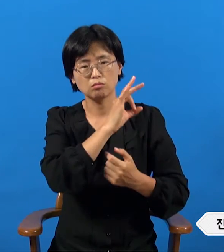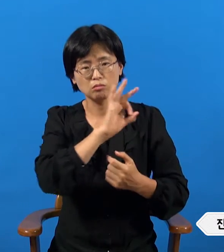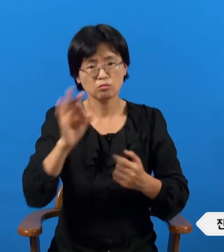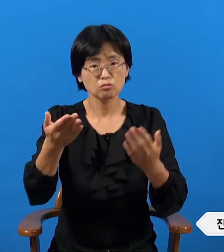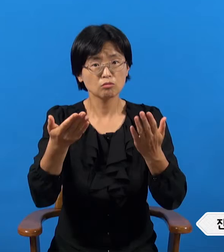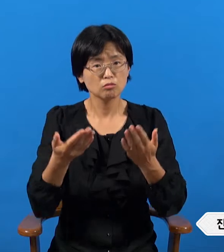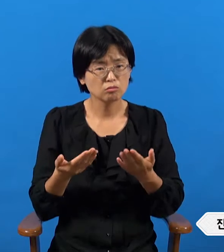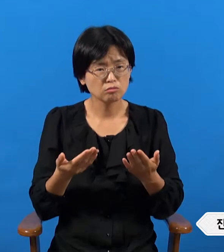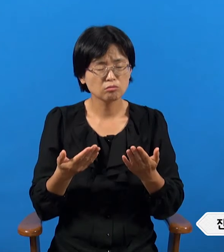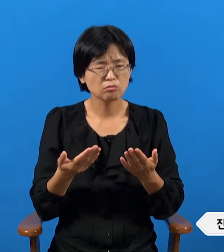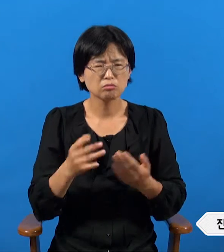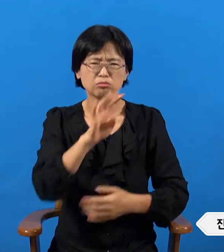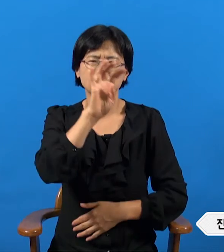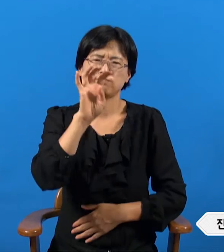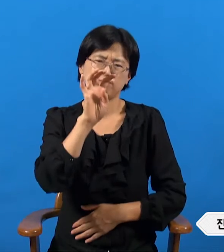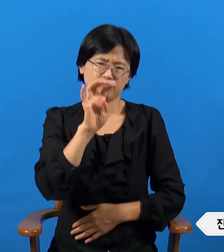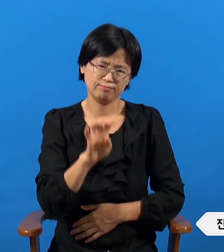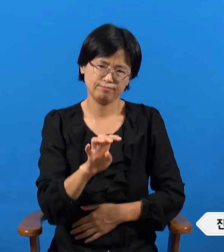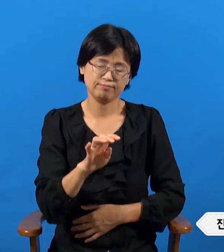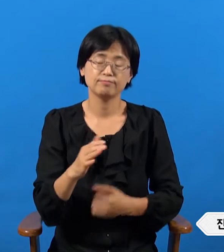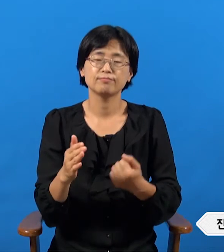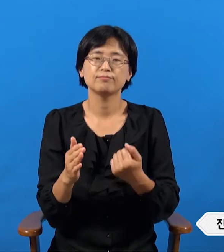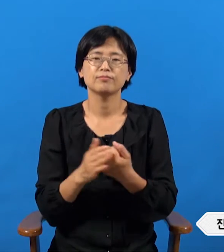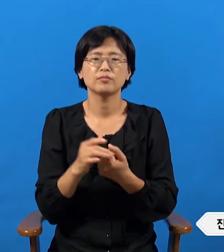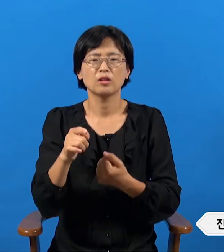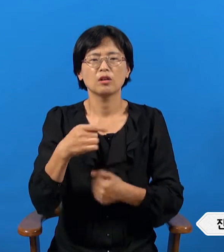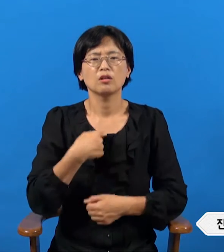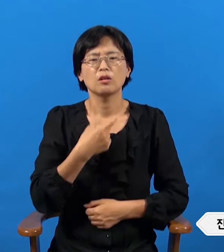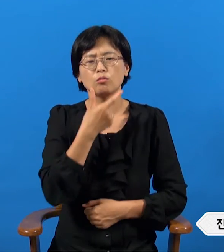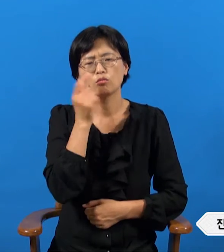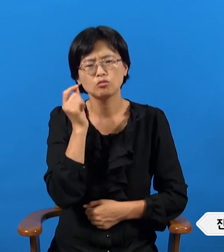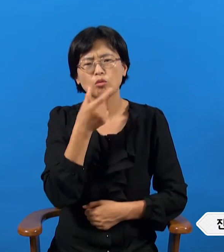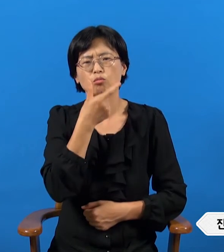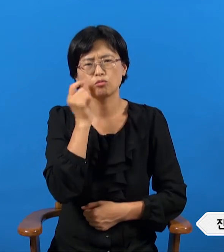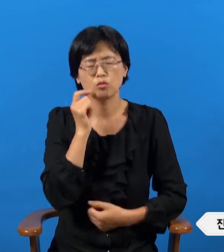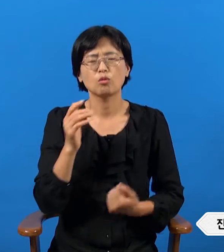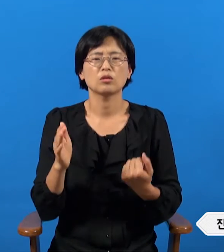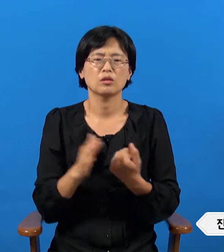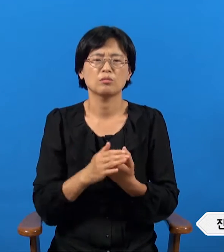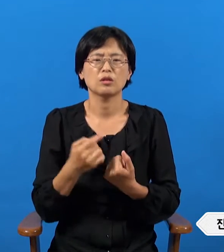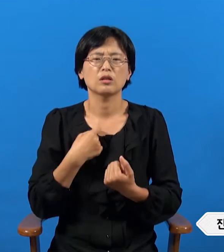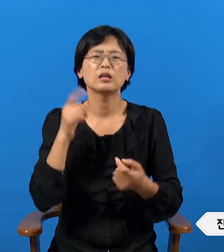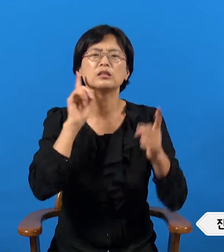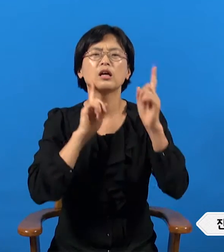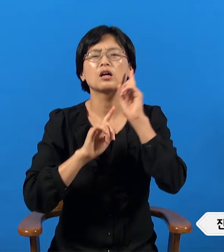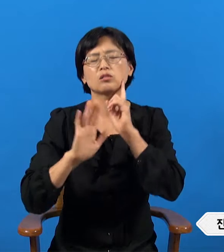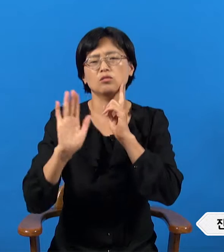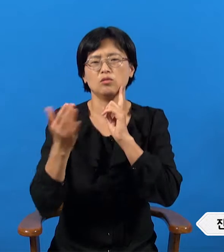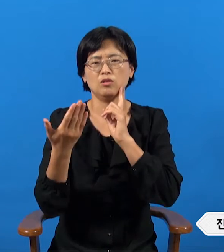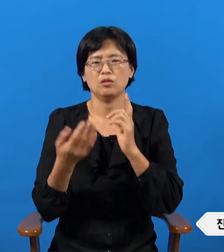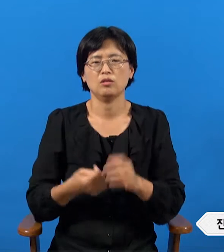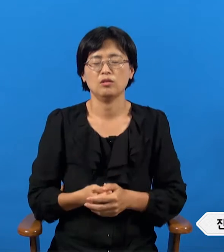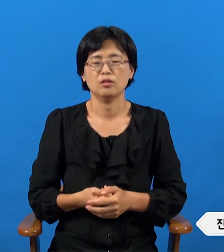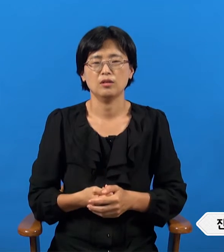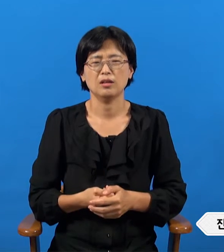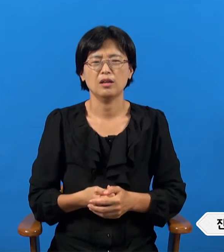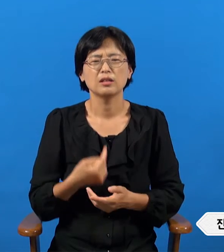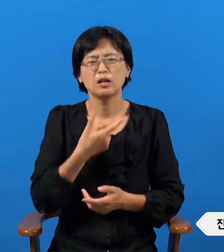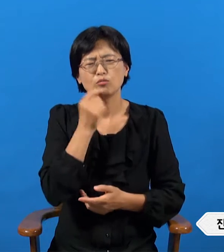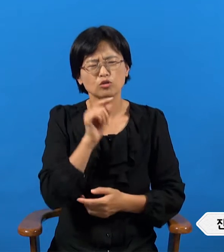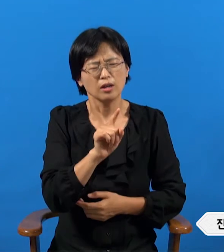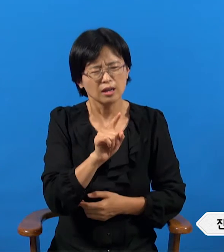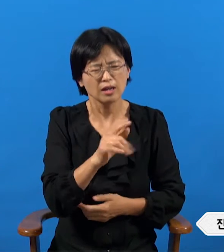받아줄까라고 생각합니다. 그래서 내가 가지지 못한 것에 대한 이 결핍이 우리에게 큰 상처가 됩니다. 내가